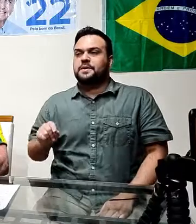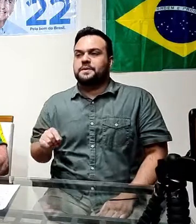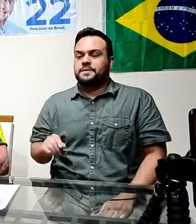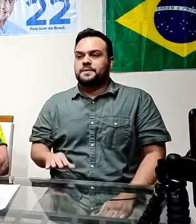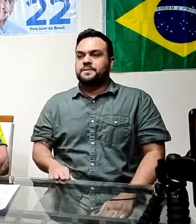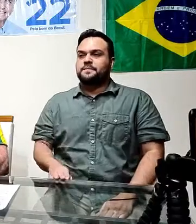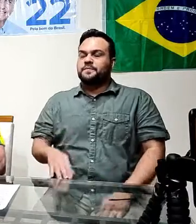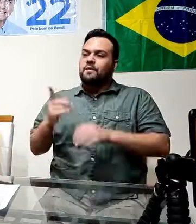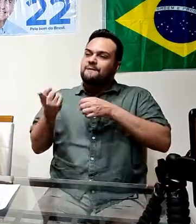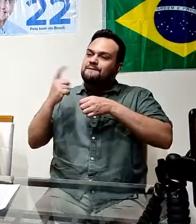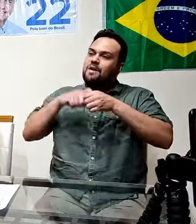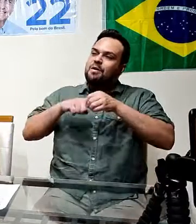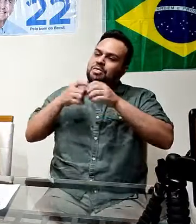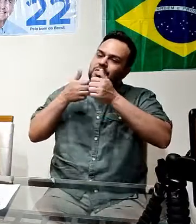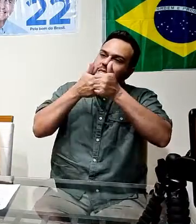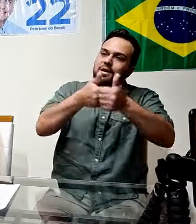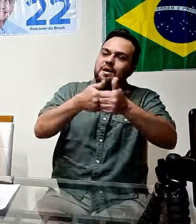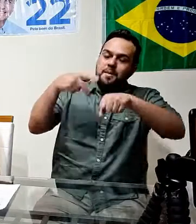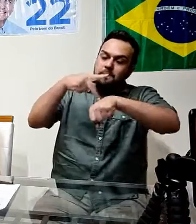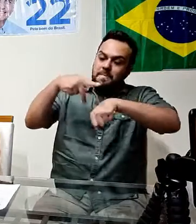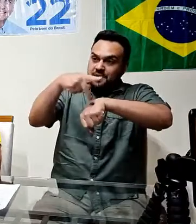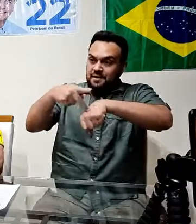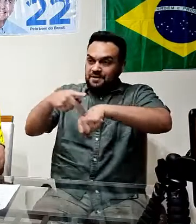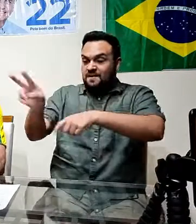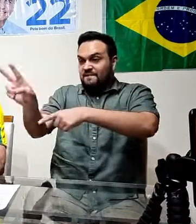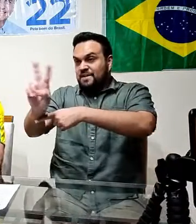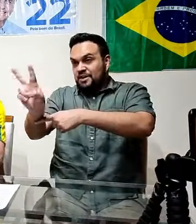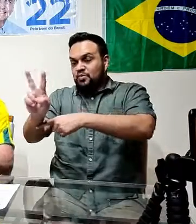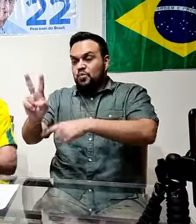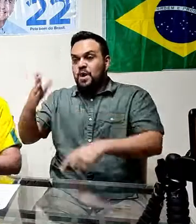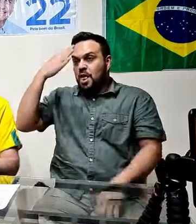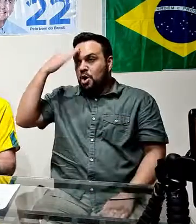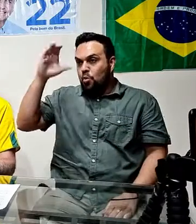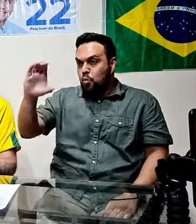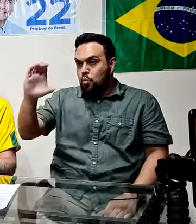reaproximar-se de países como Venezuela, Cuba.